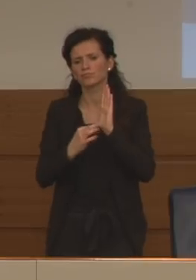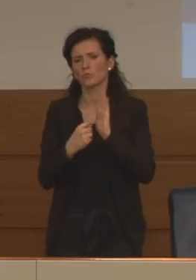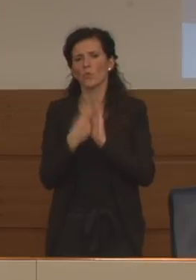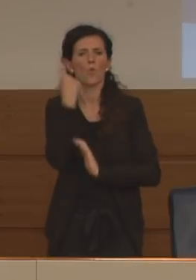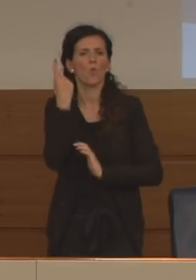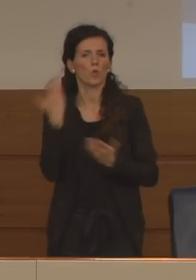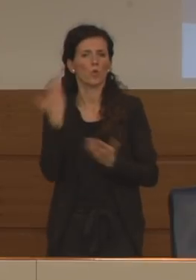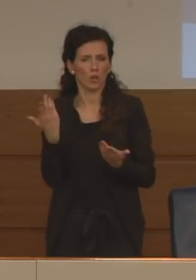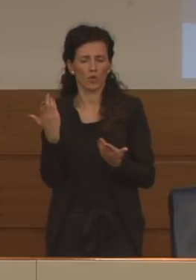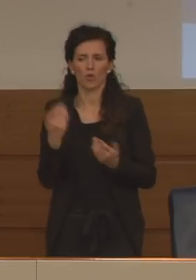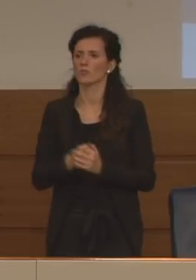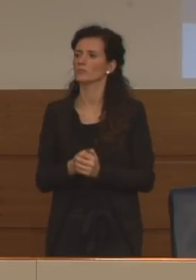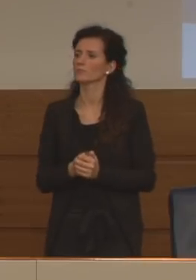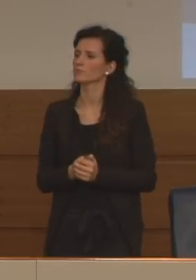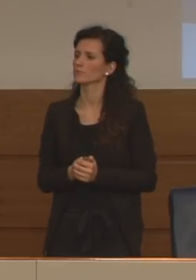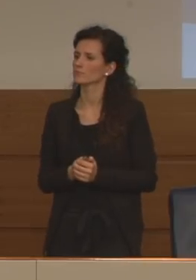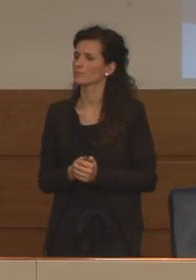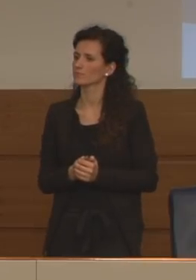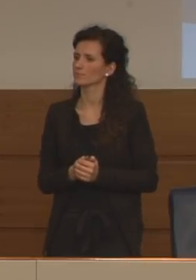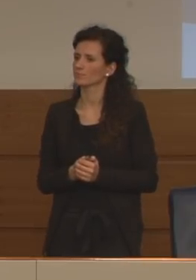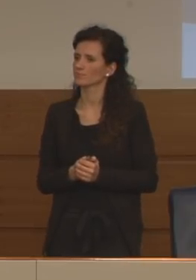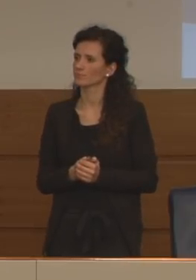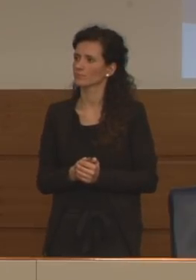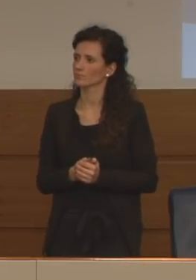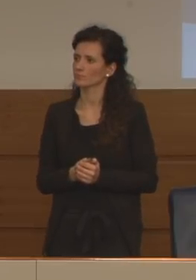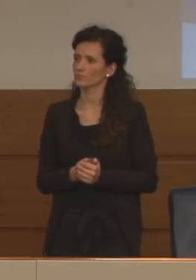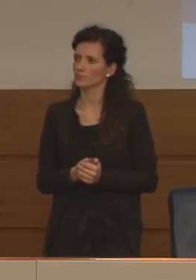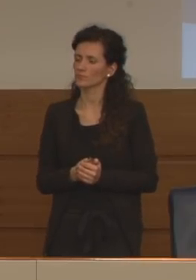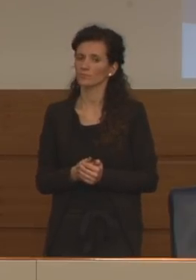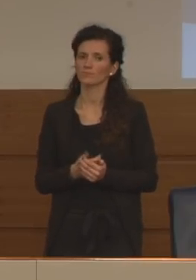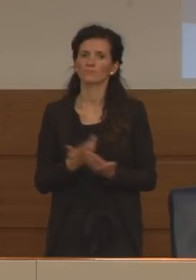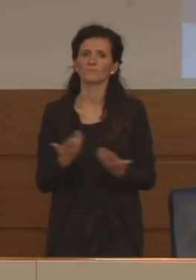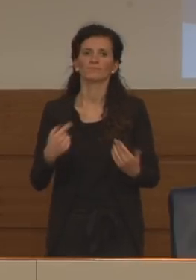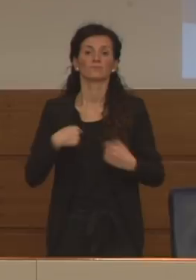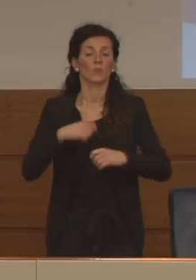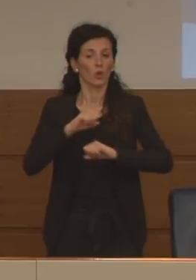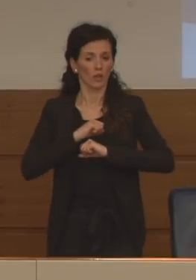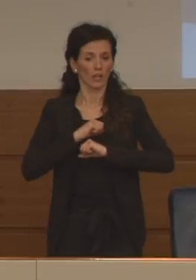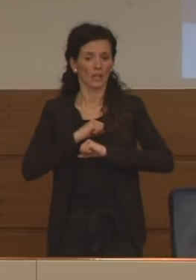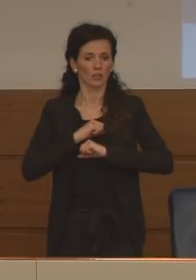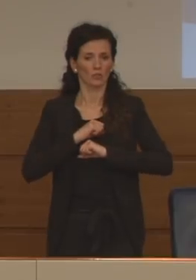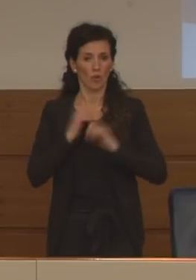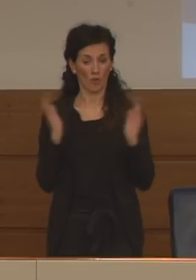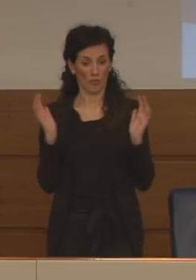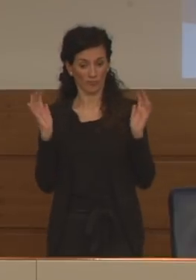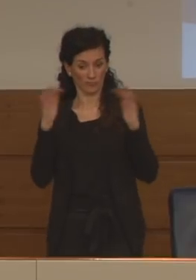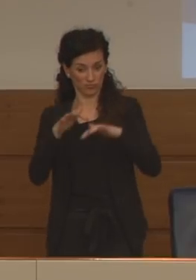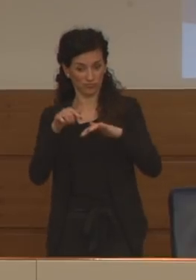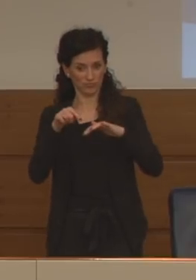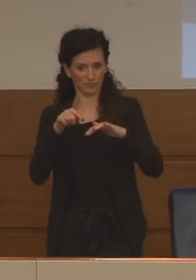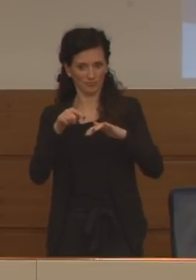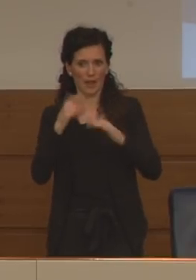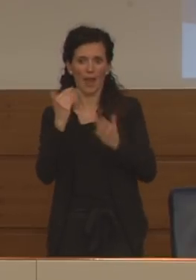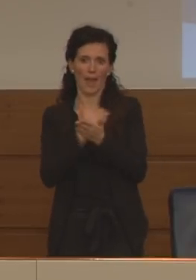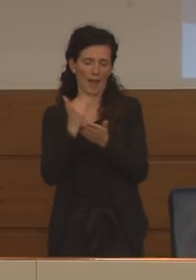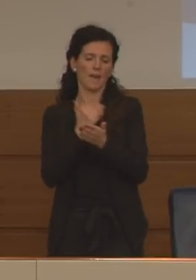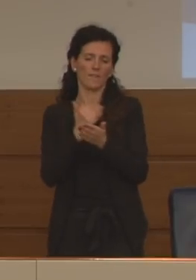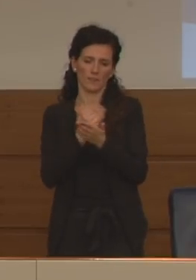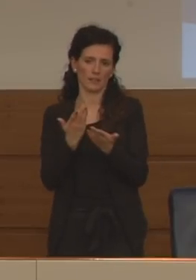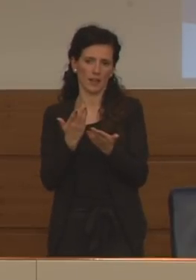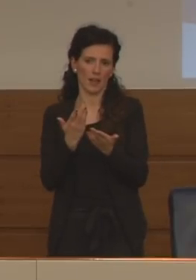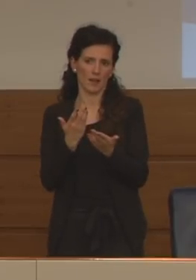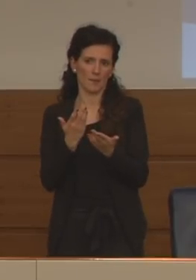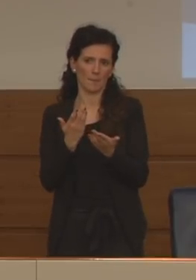io credo che bisogna evitare gli assembramenti quindi personalmente